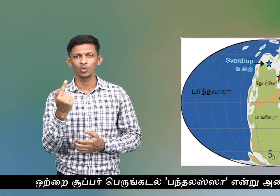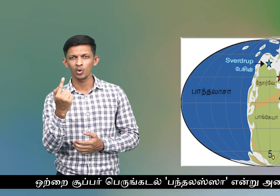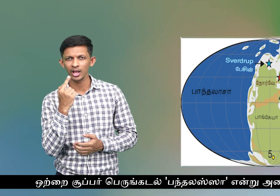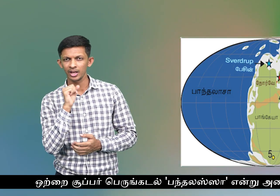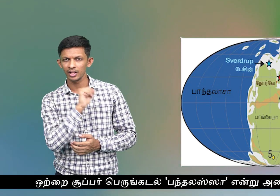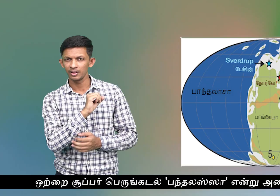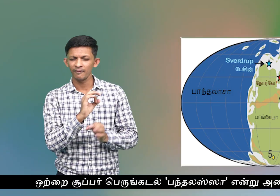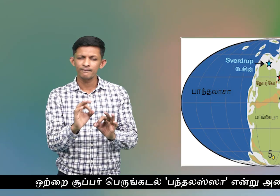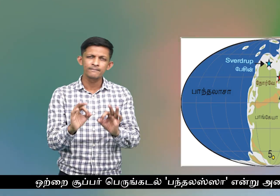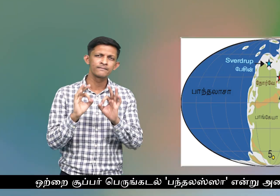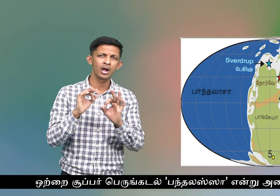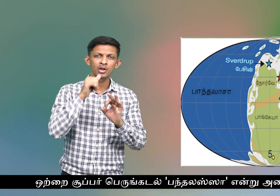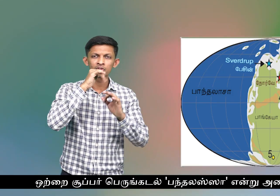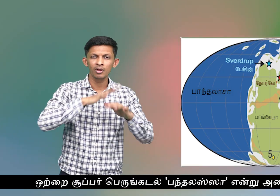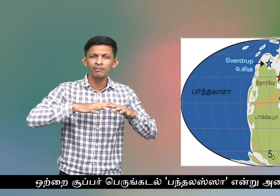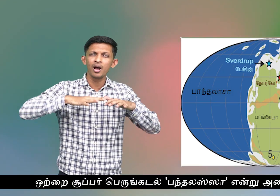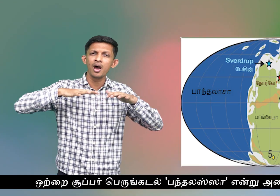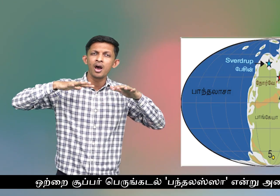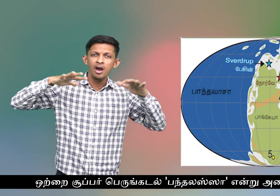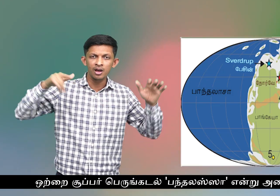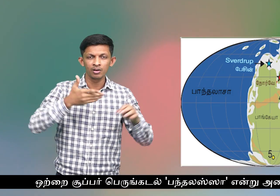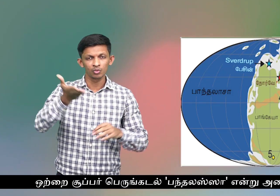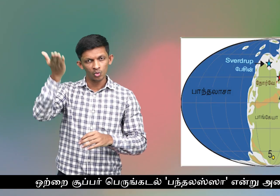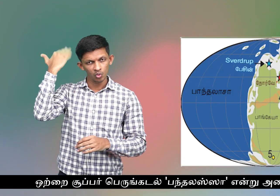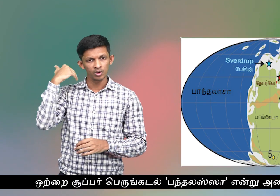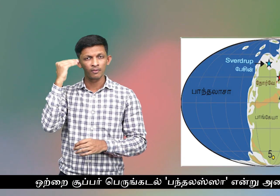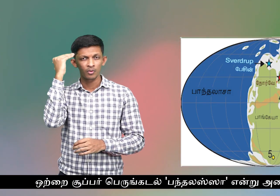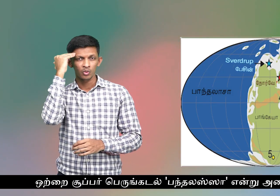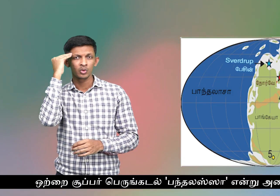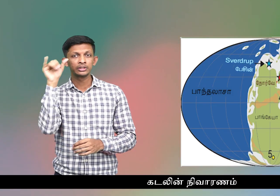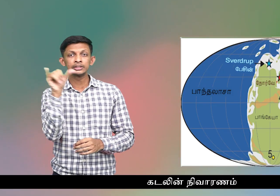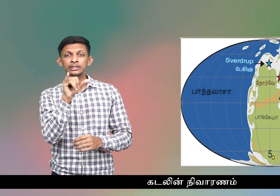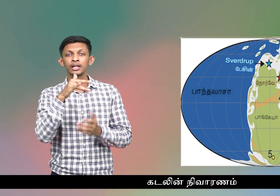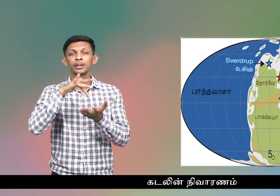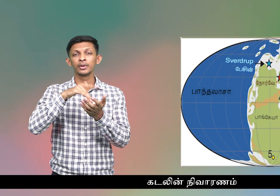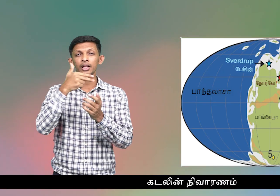ஒற்றை சூப்பர் பெருங்கடல் பந்தலஸ்ஸா என்று அழைக்கப்பட்டது. கடலின் நிவாரணம்.